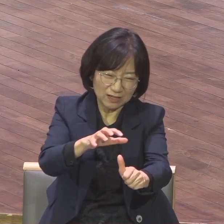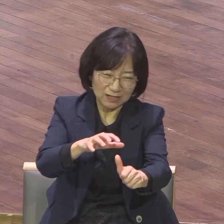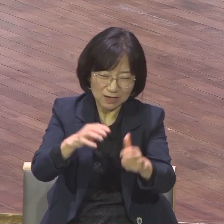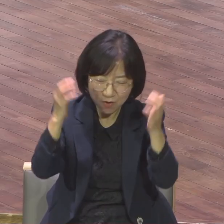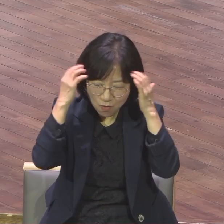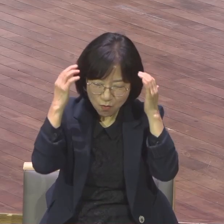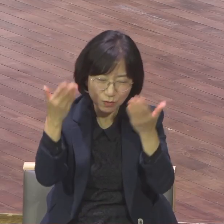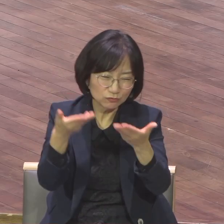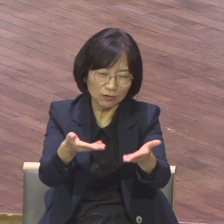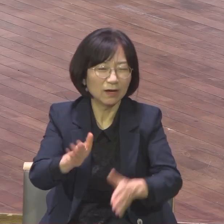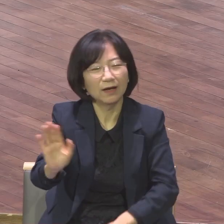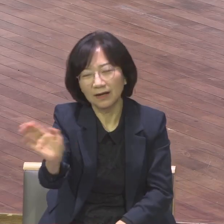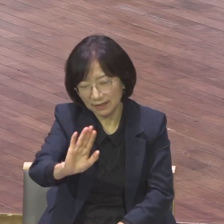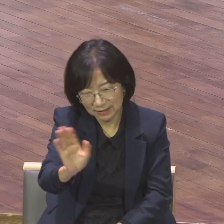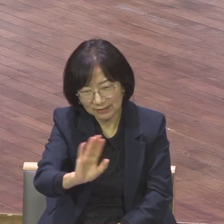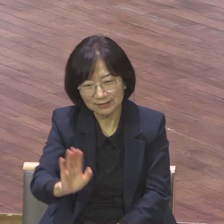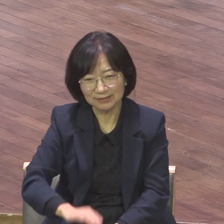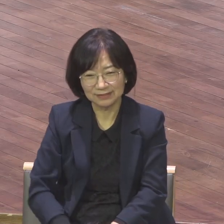보내서 고식시킵니까?